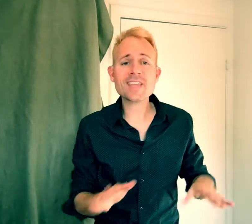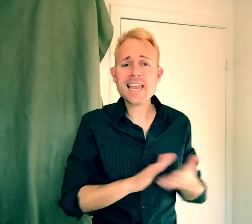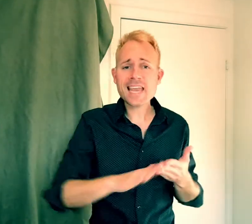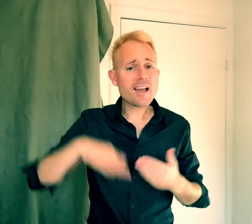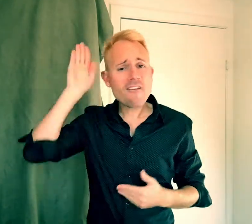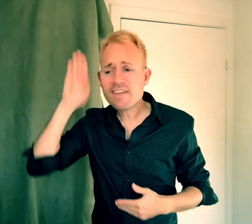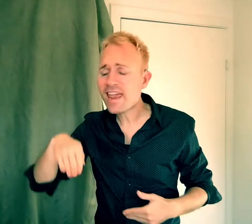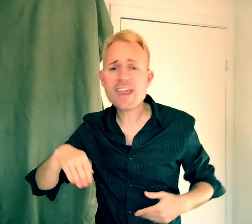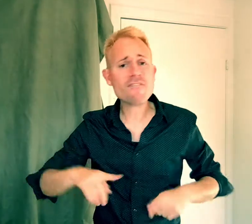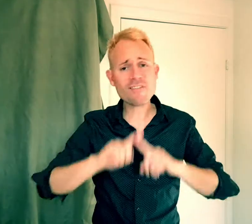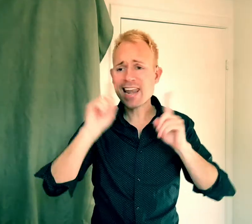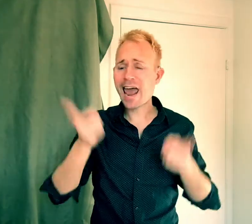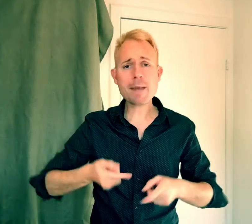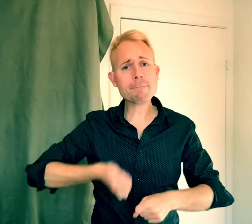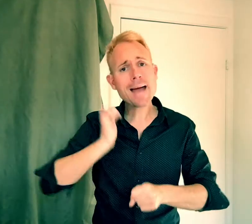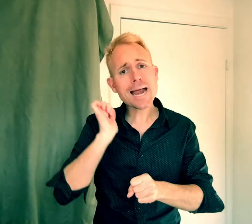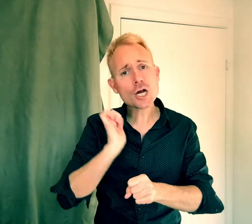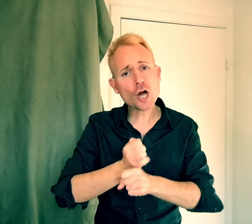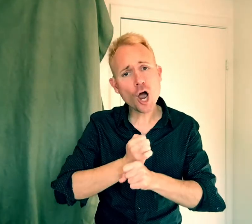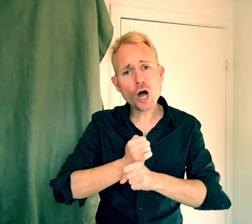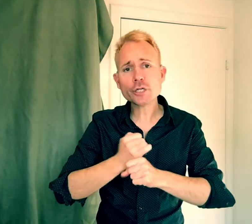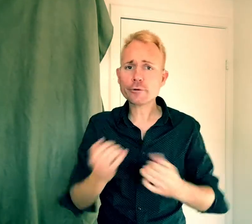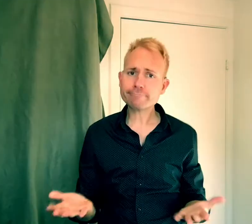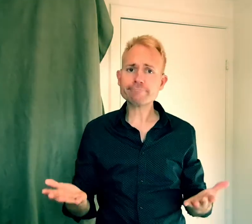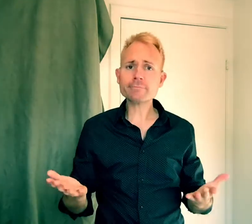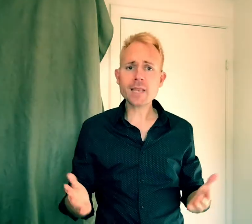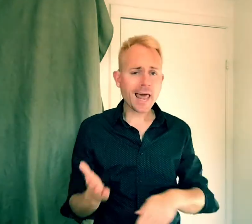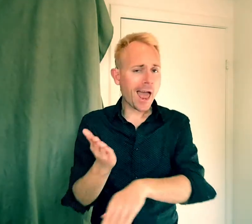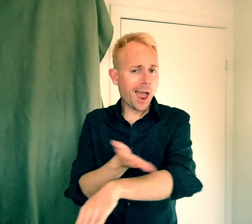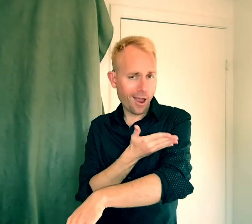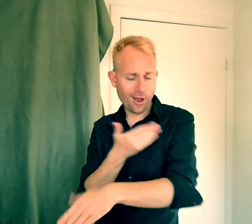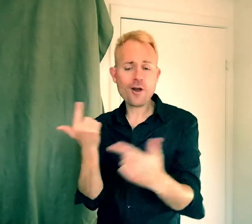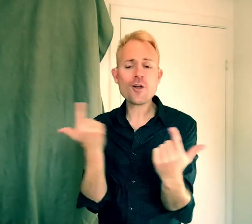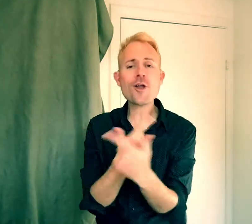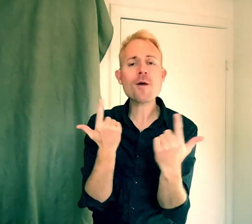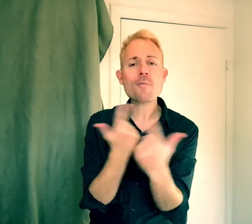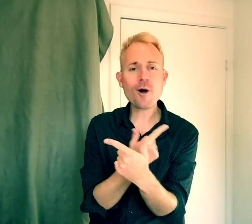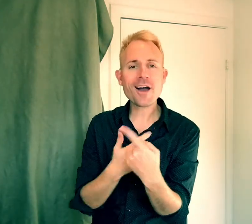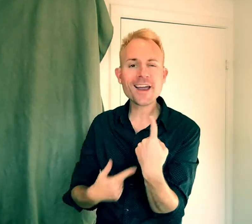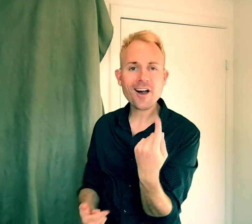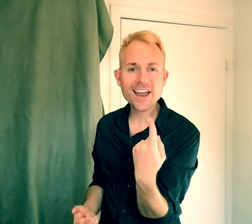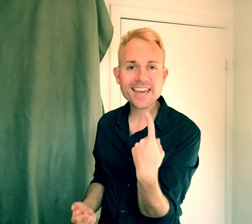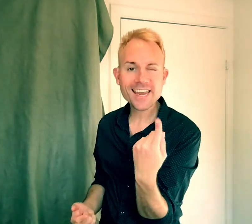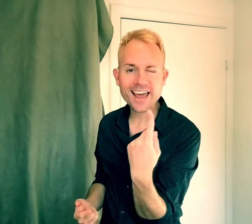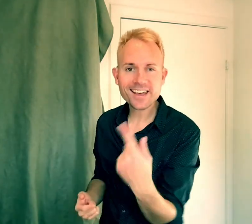Ingen ved, hvordan man gør sig. Lad os øve os på hinanden.